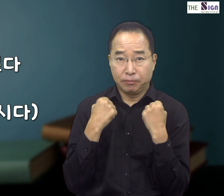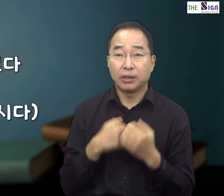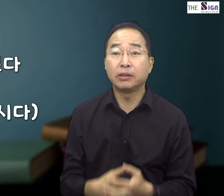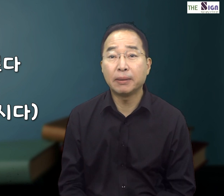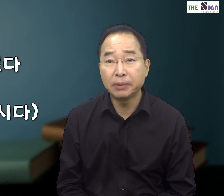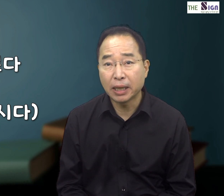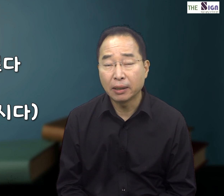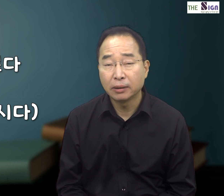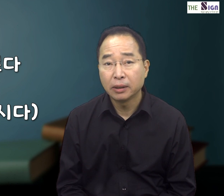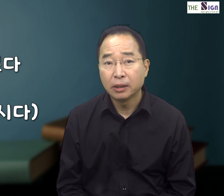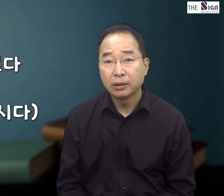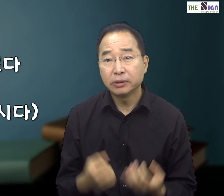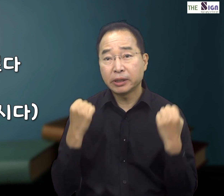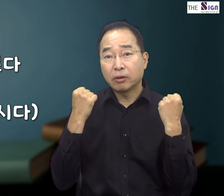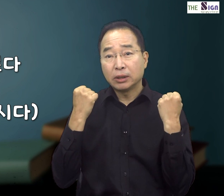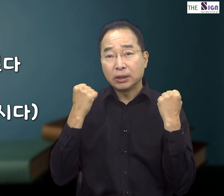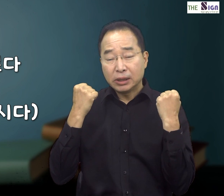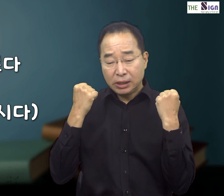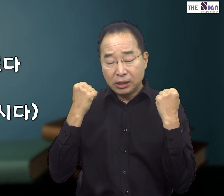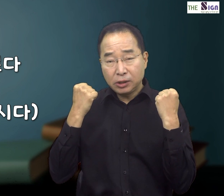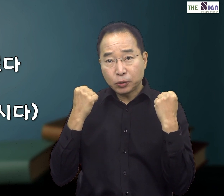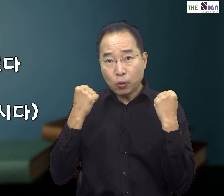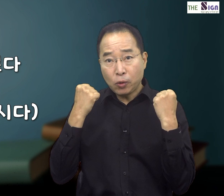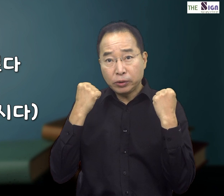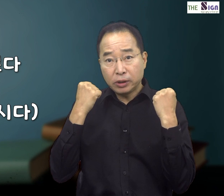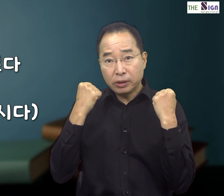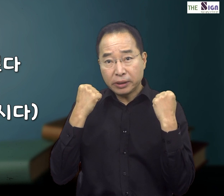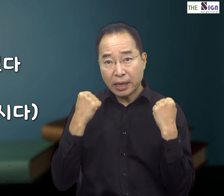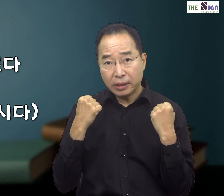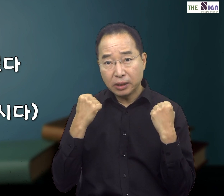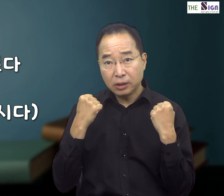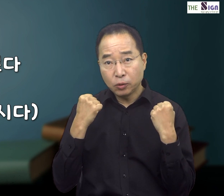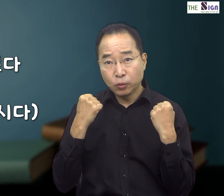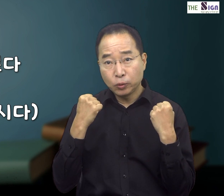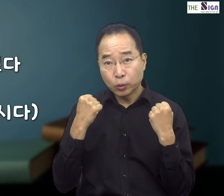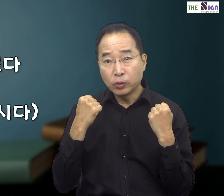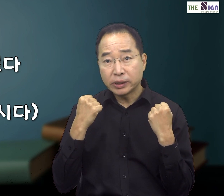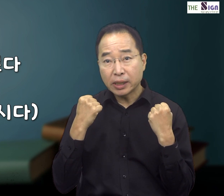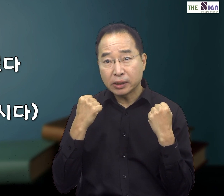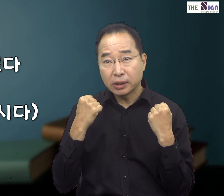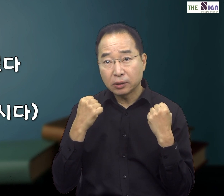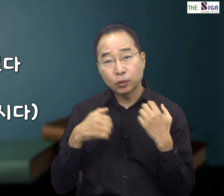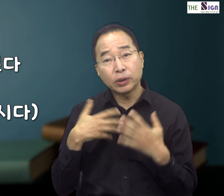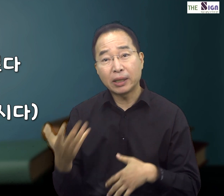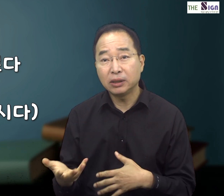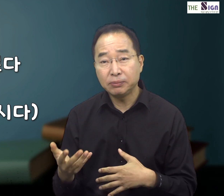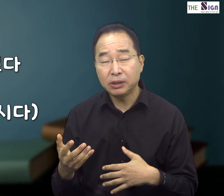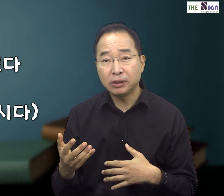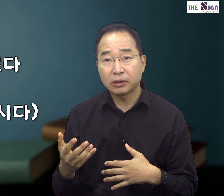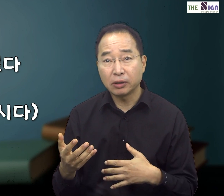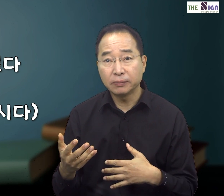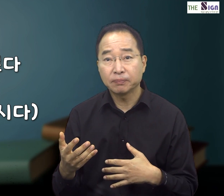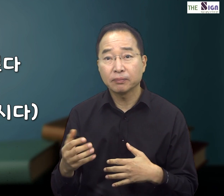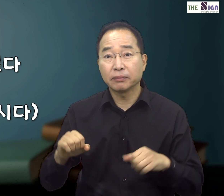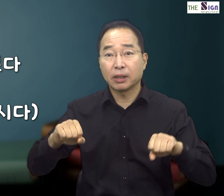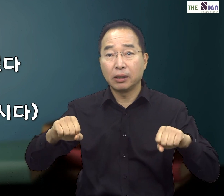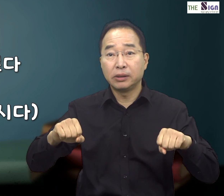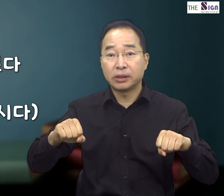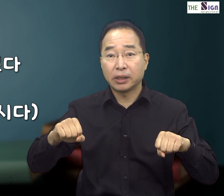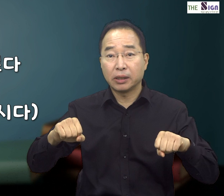이렇게 됩니다. 그래서 이 손을 내리는 동작이 또 다른 의미에서는 이제